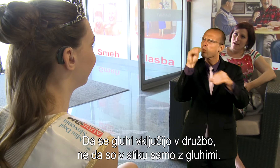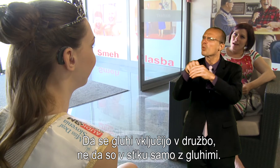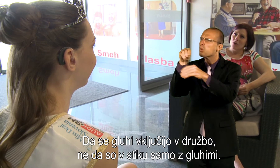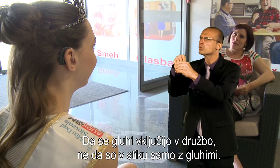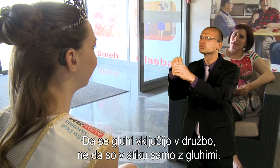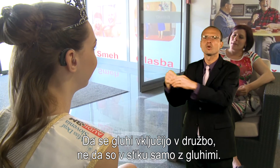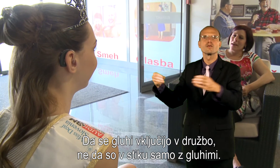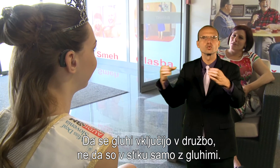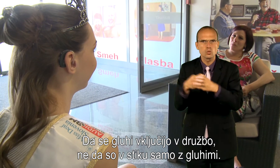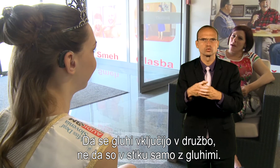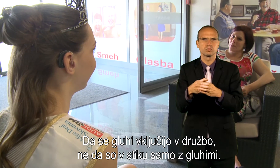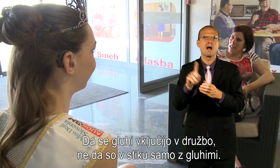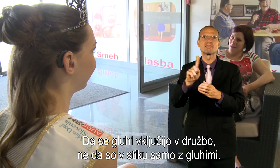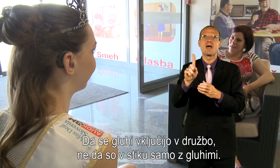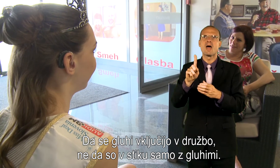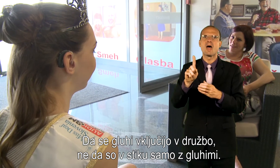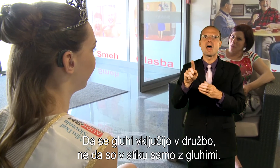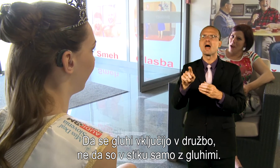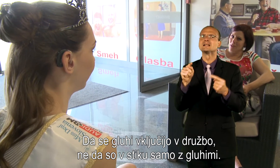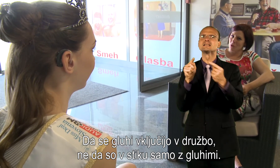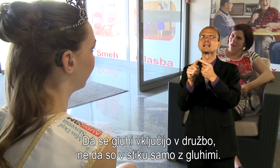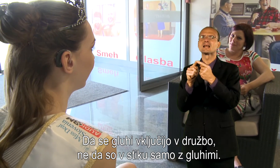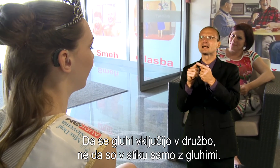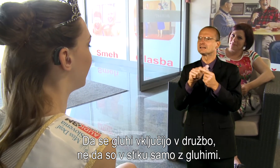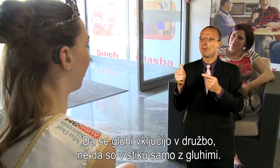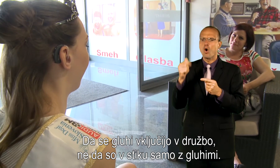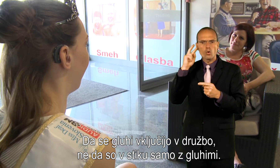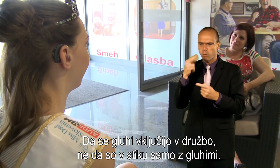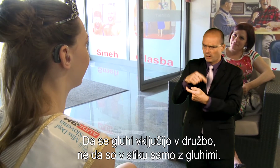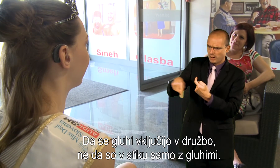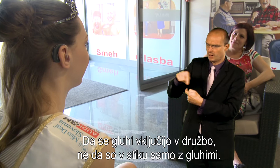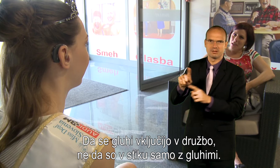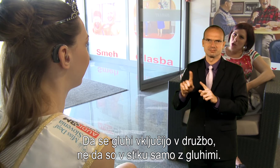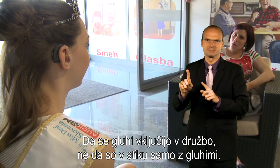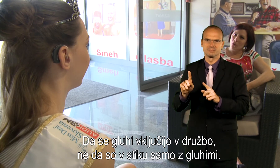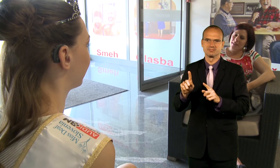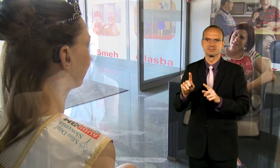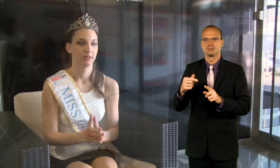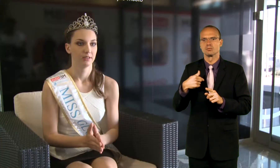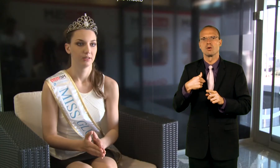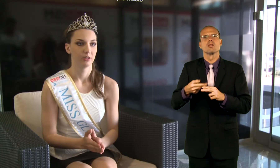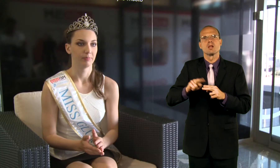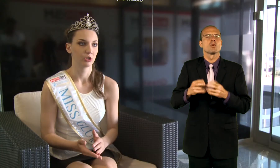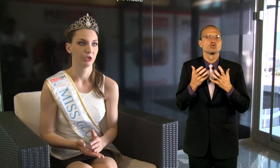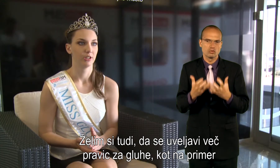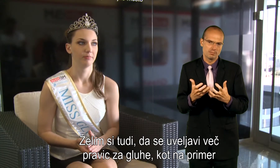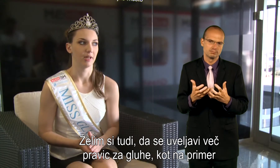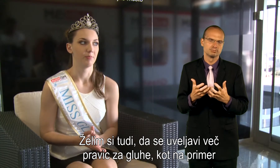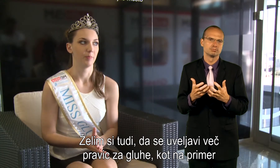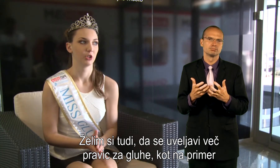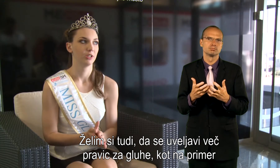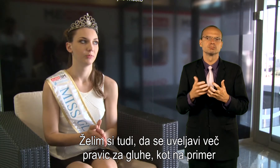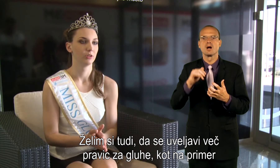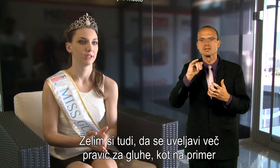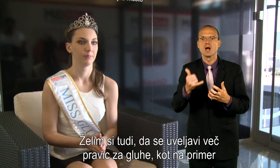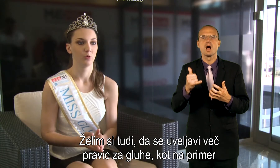gluhi vključijo v družbo, ne da so samo v stiku samo z gluhimi. In pač to želim najbolj.